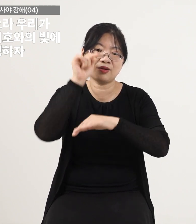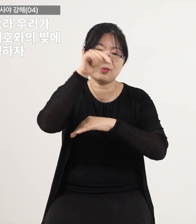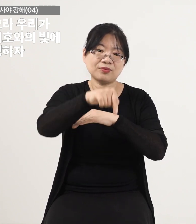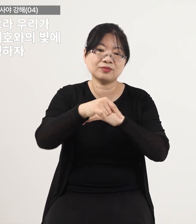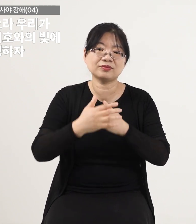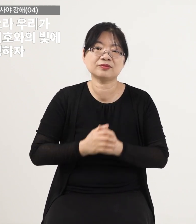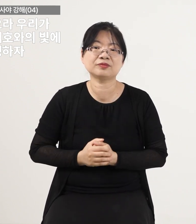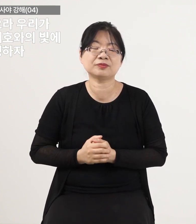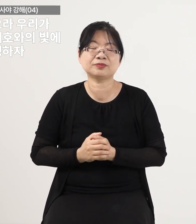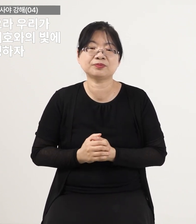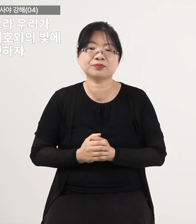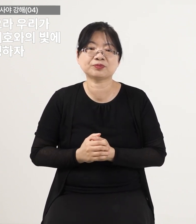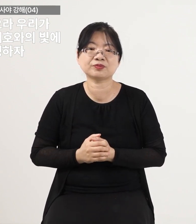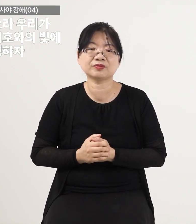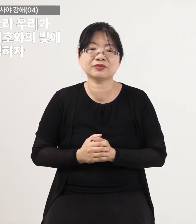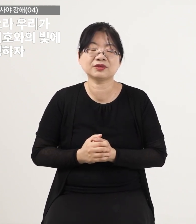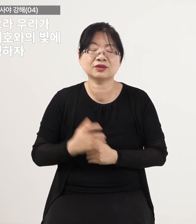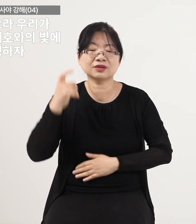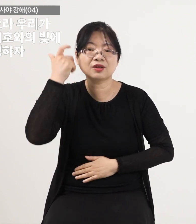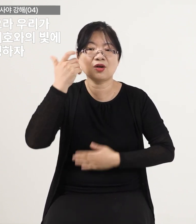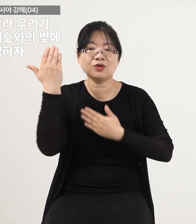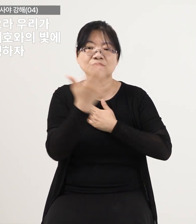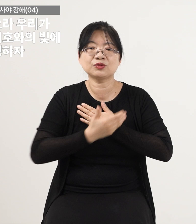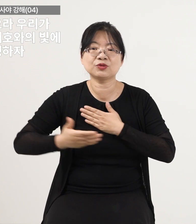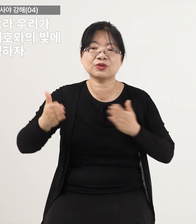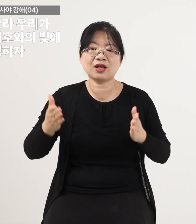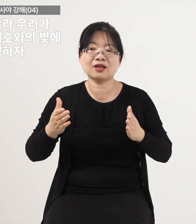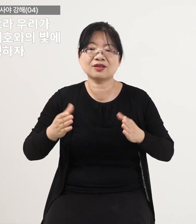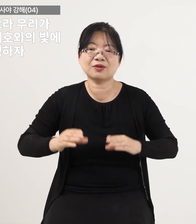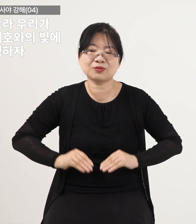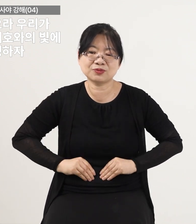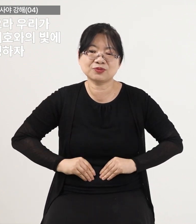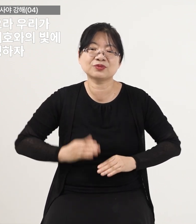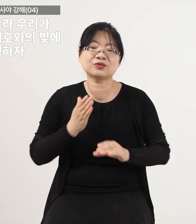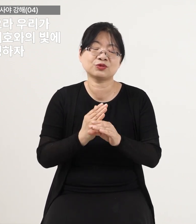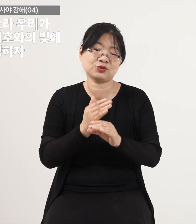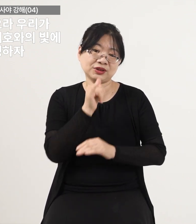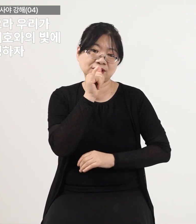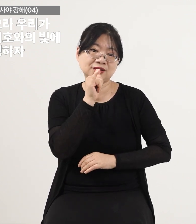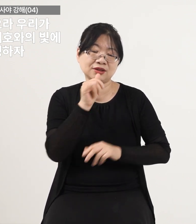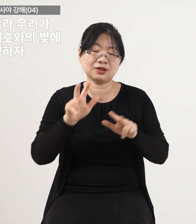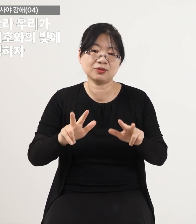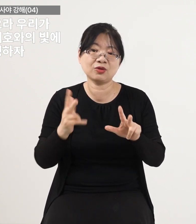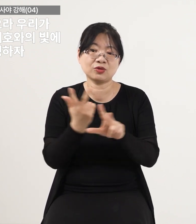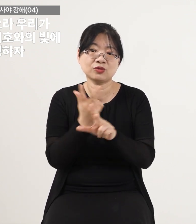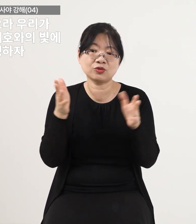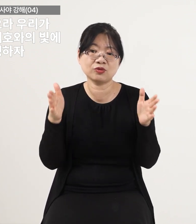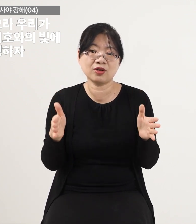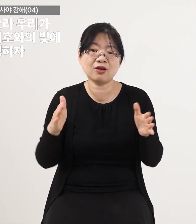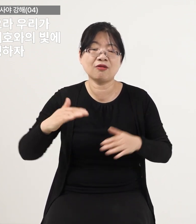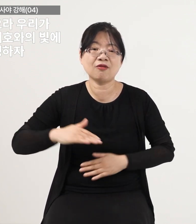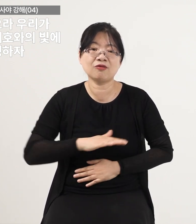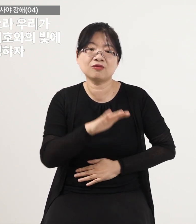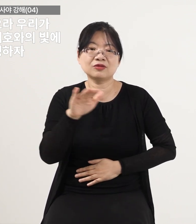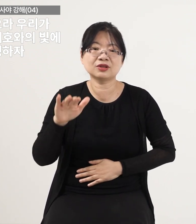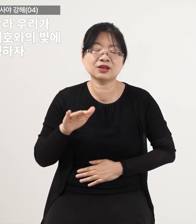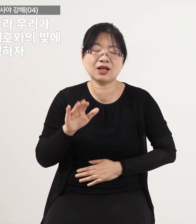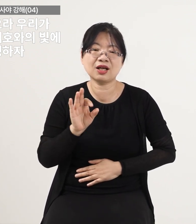넘어서 영육 간의 곰핍에 있는, 이번 주간에도